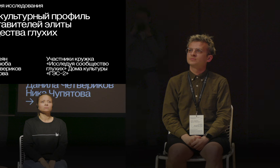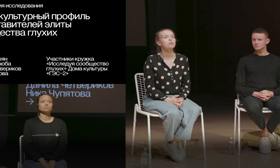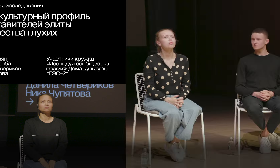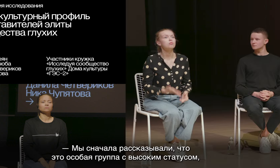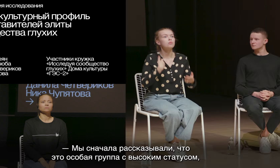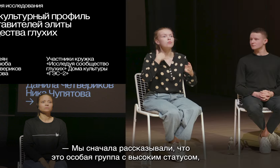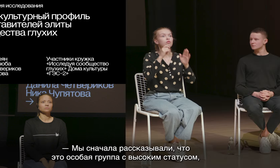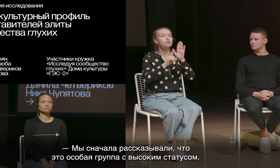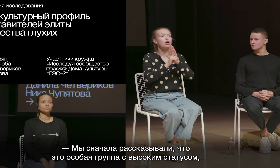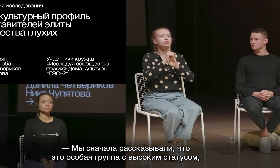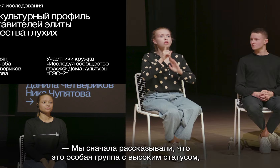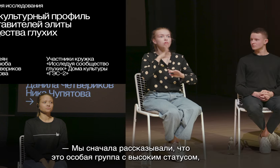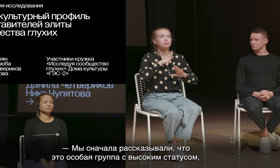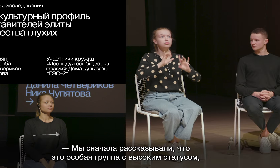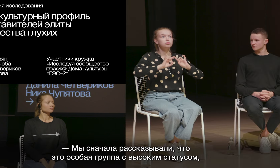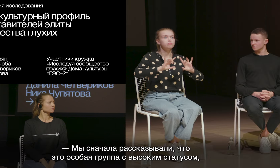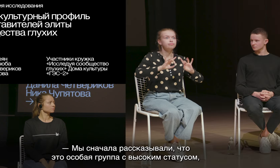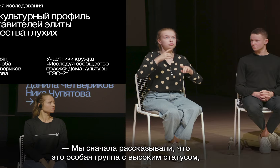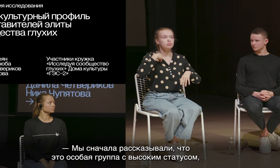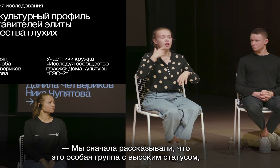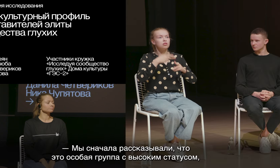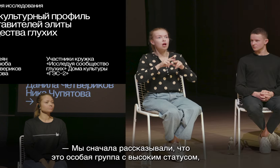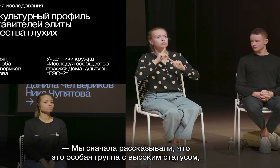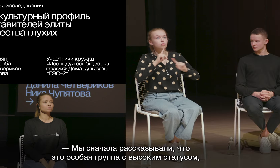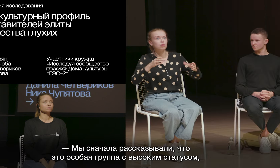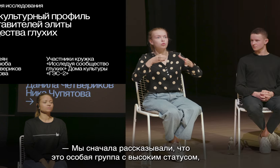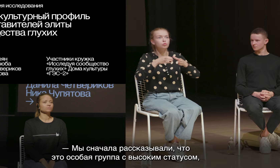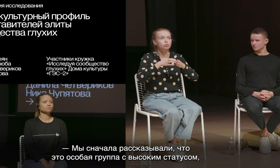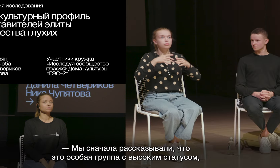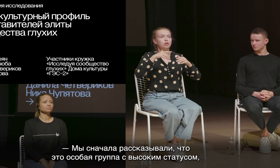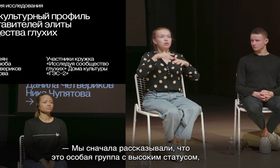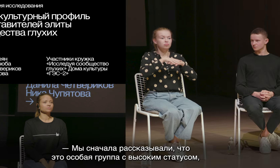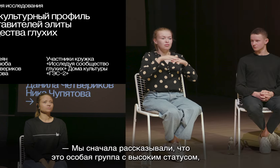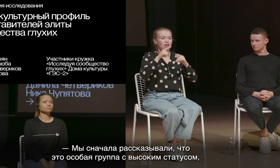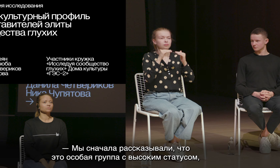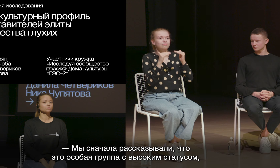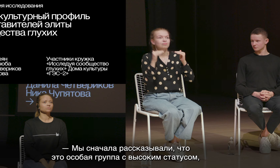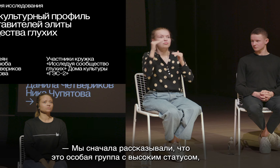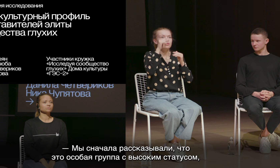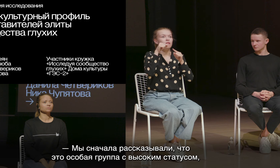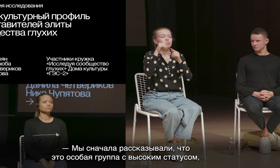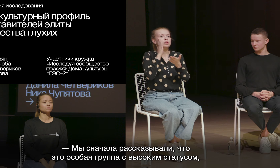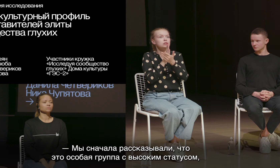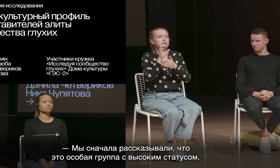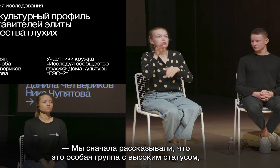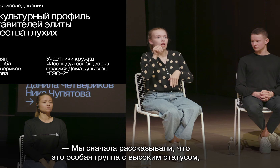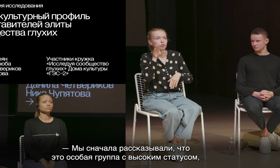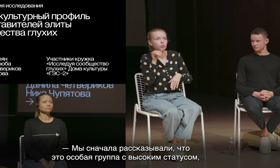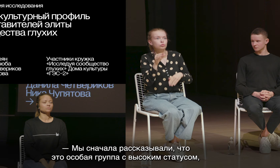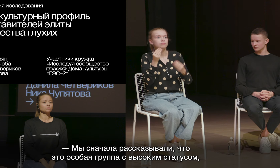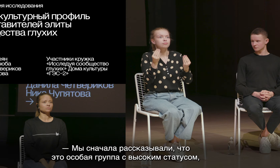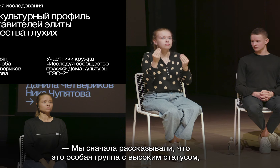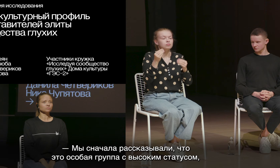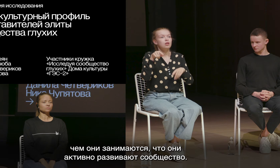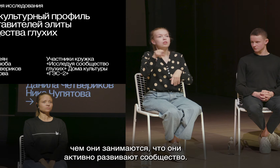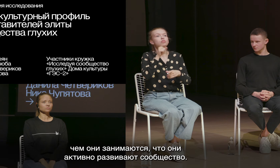А как вы объясняли им, как вы это понятие? Ну, мы сначала рассказывали, что это группа, что у них есть